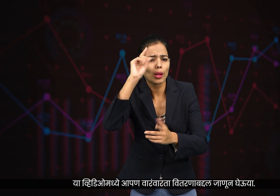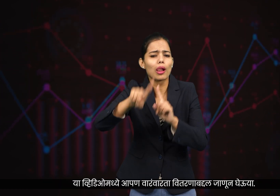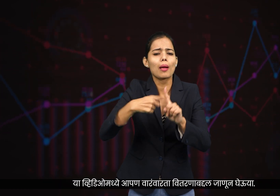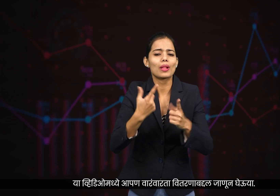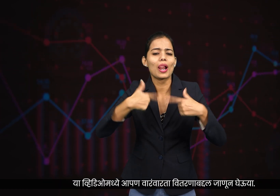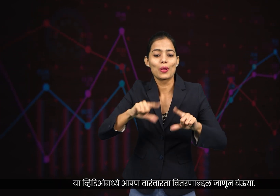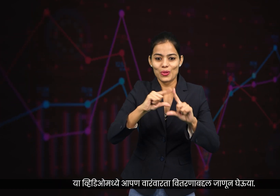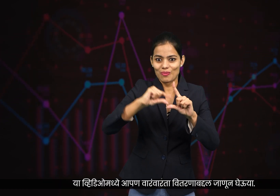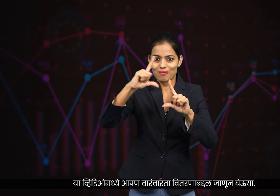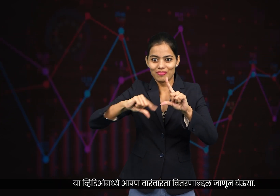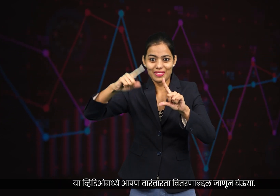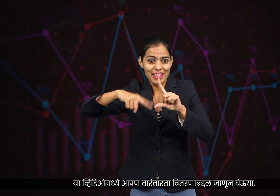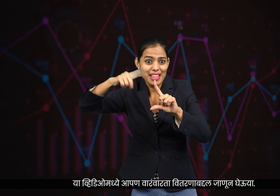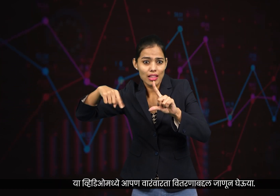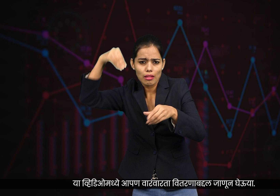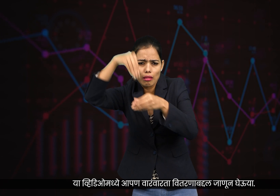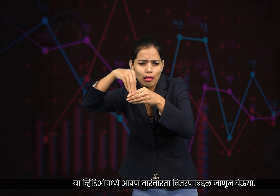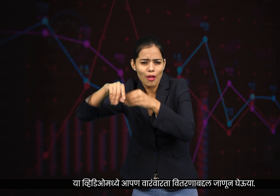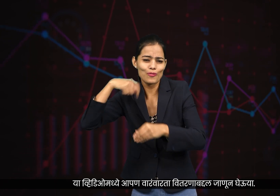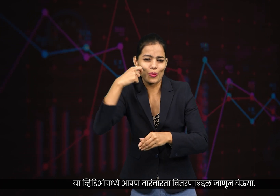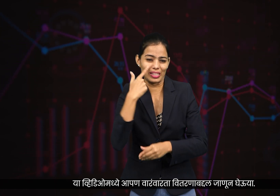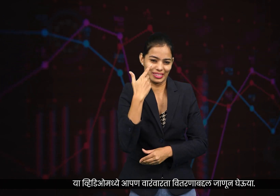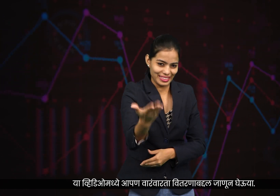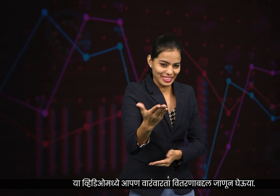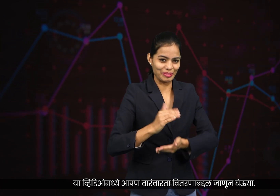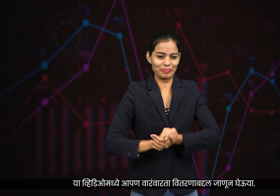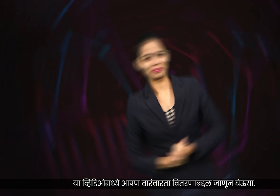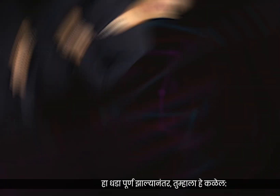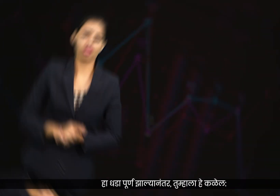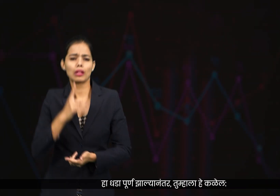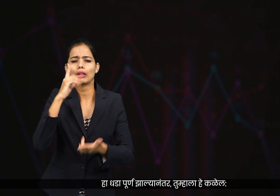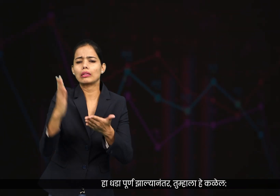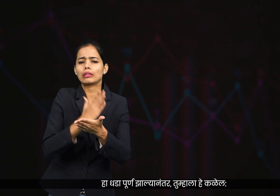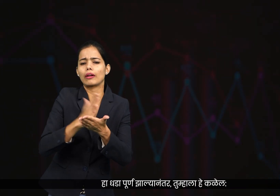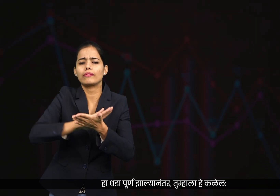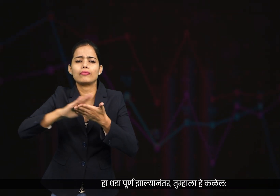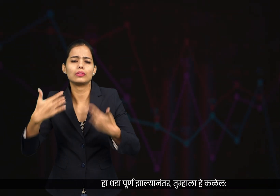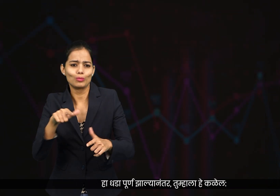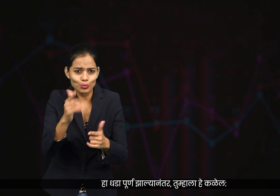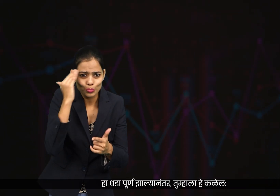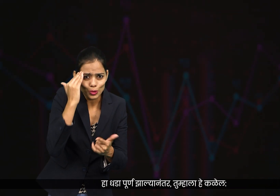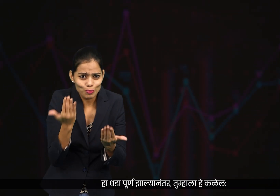या व्हिडिओमध्ये आपण वारंवारता वितरणाबद्दल जाणून घेऊया। हा धडा पूर्ण झाल्यानंतर तुम्हाला हे